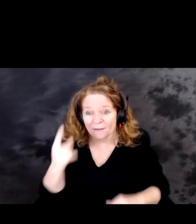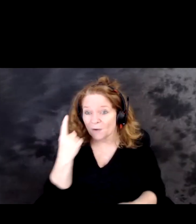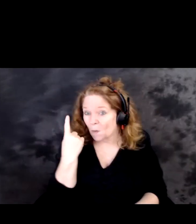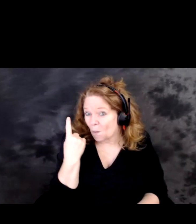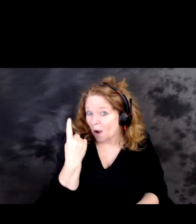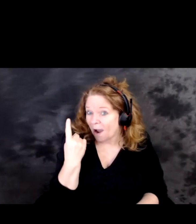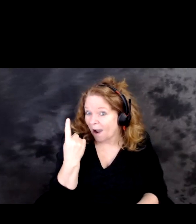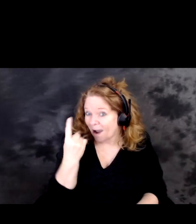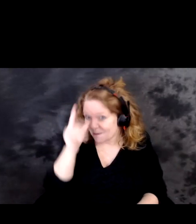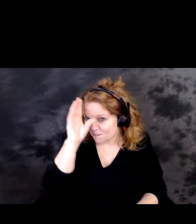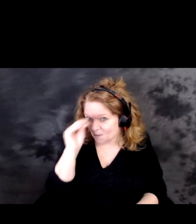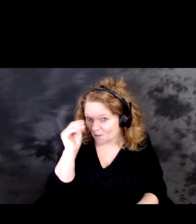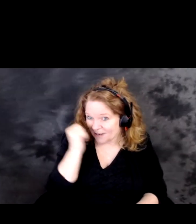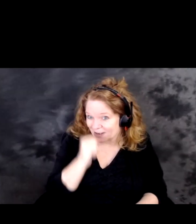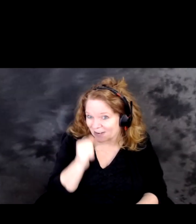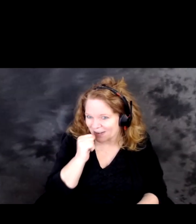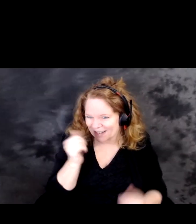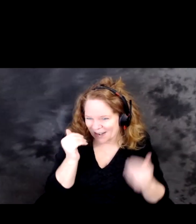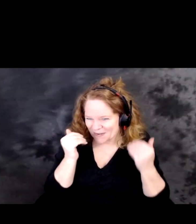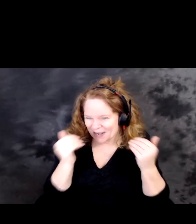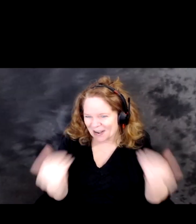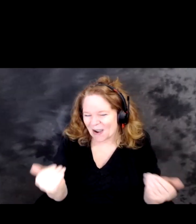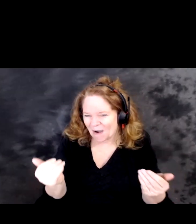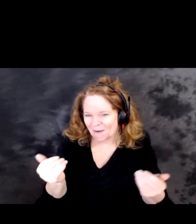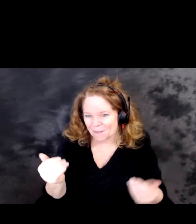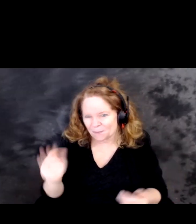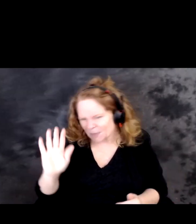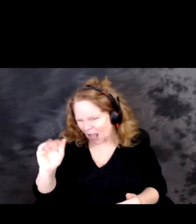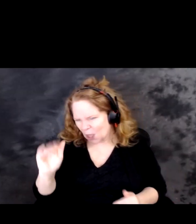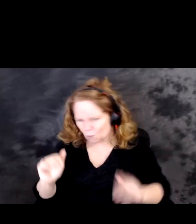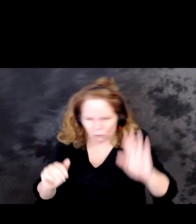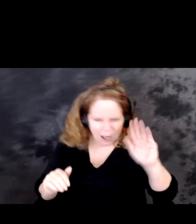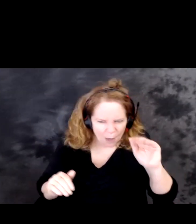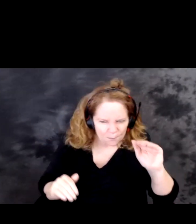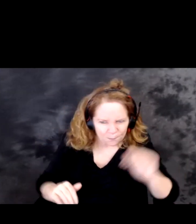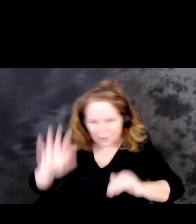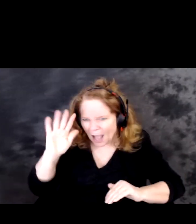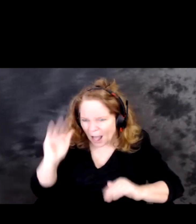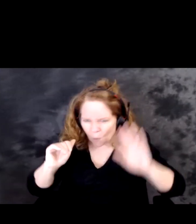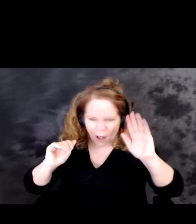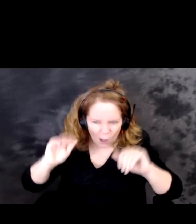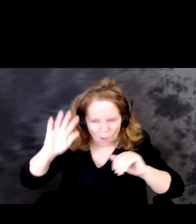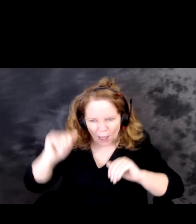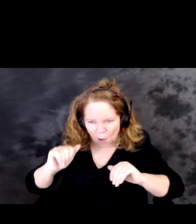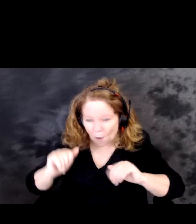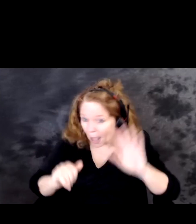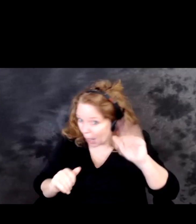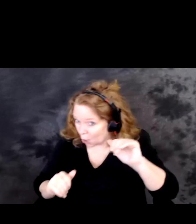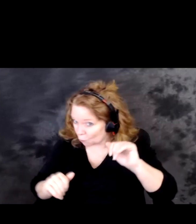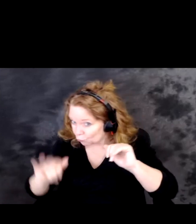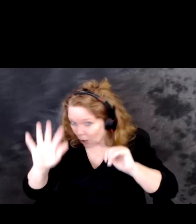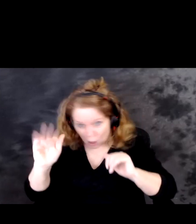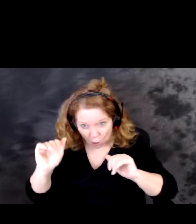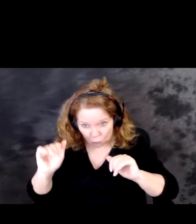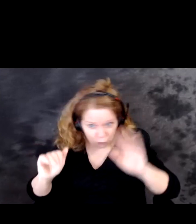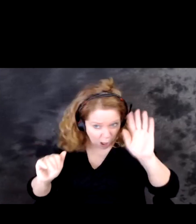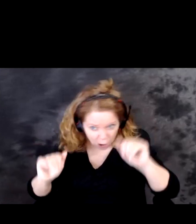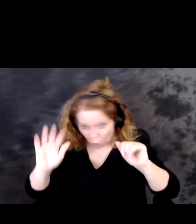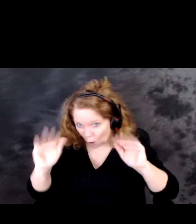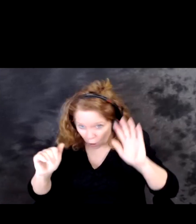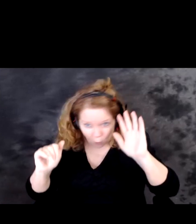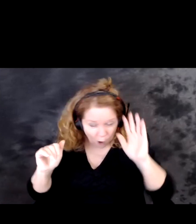un whoopity-doo a la una. Y ahí vamos. Hola, hola, hola, hola, hola,